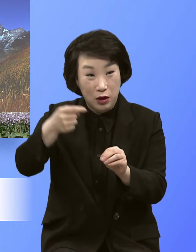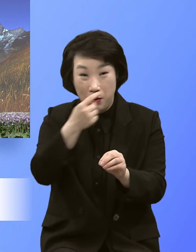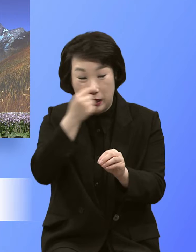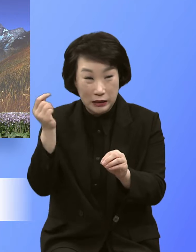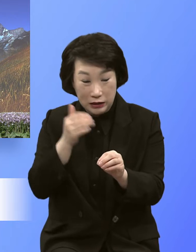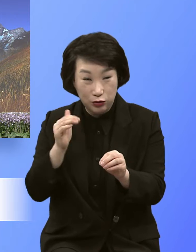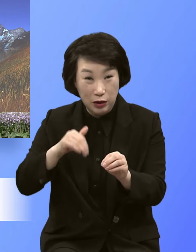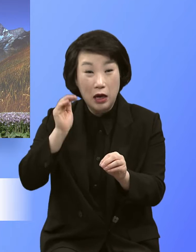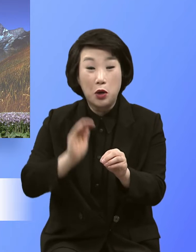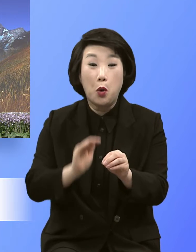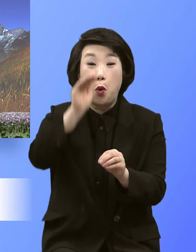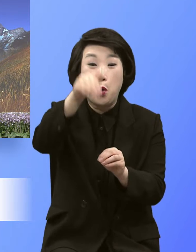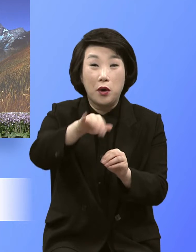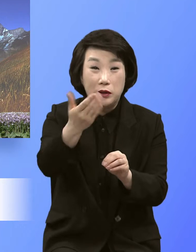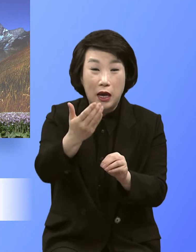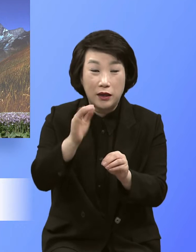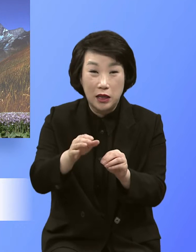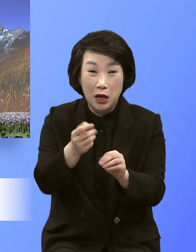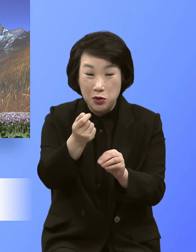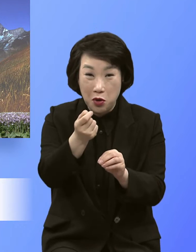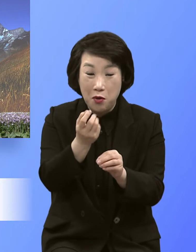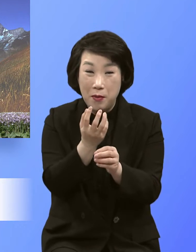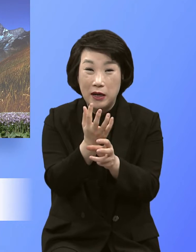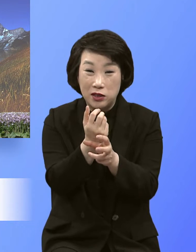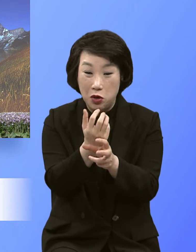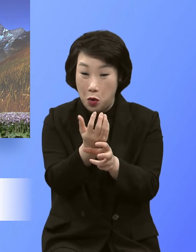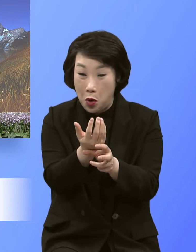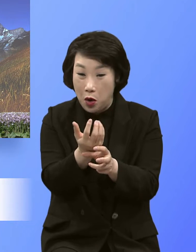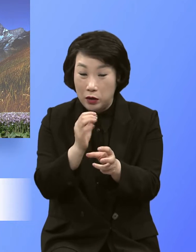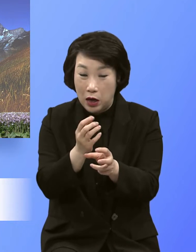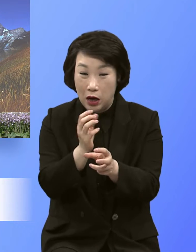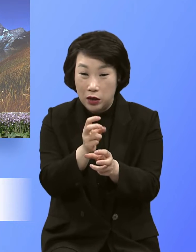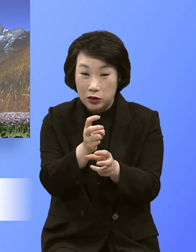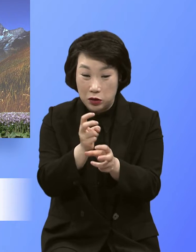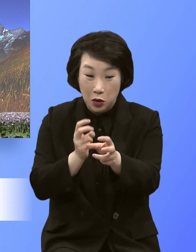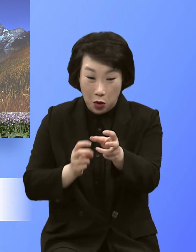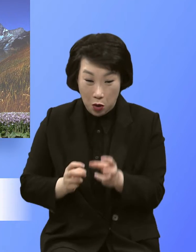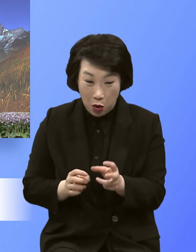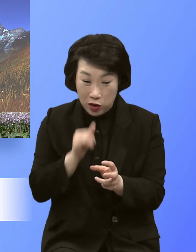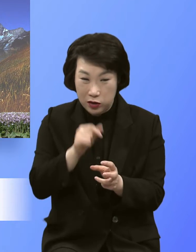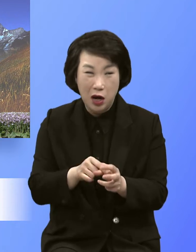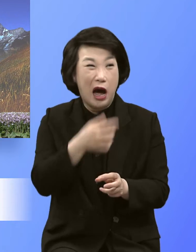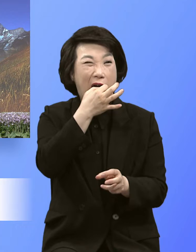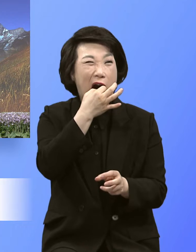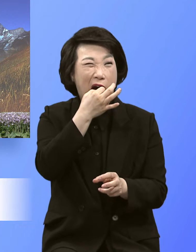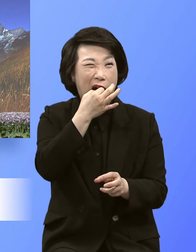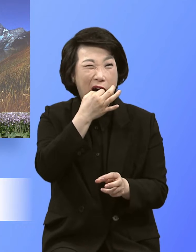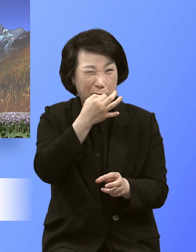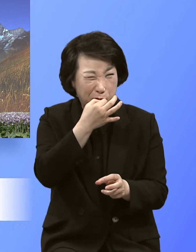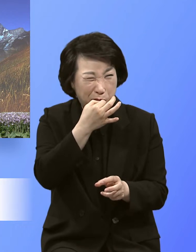근데 조금만 뒤로 추측면 호루라기 회 불고 내려가래.